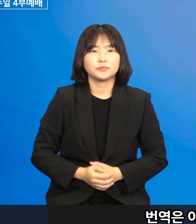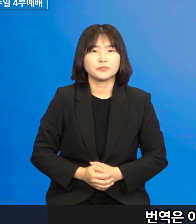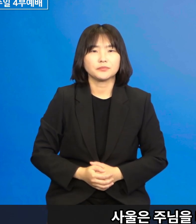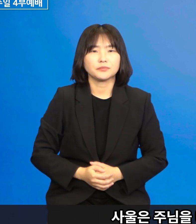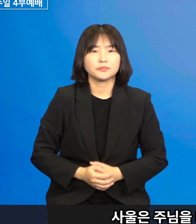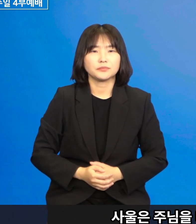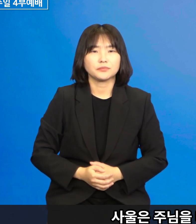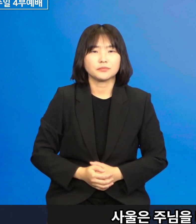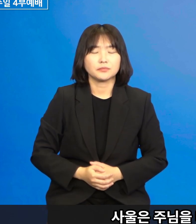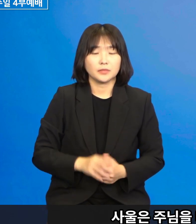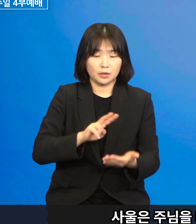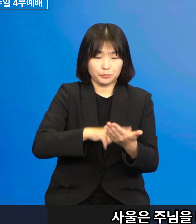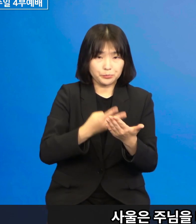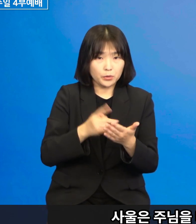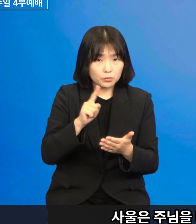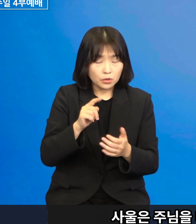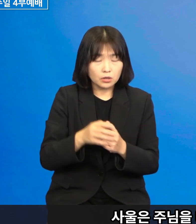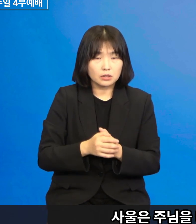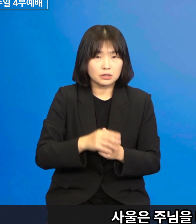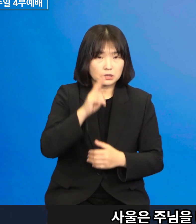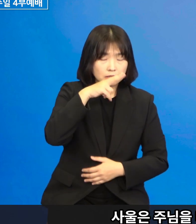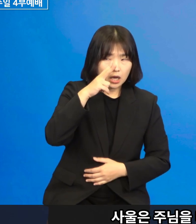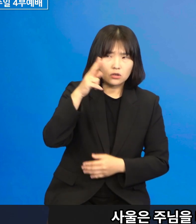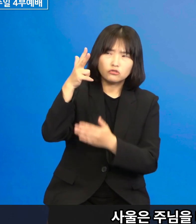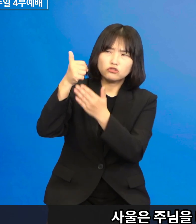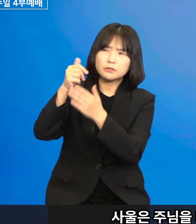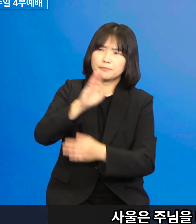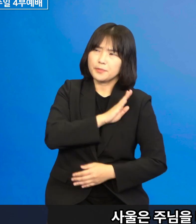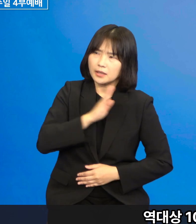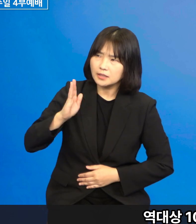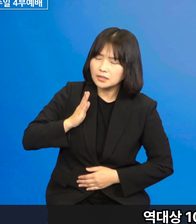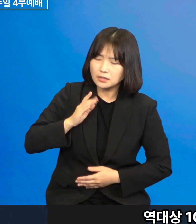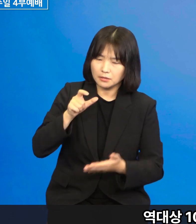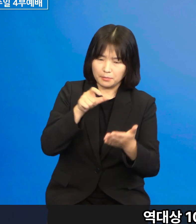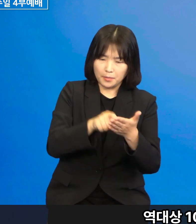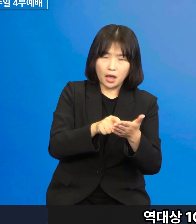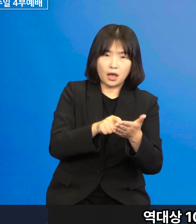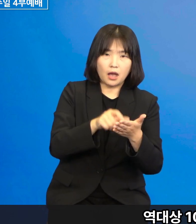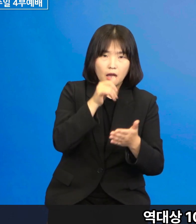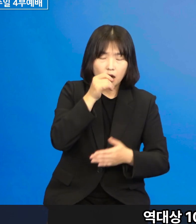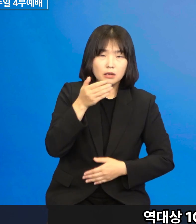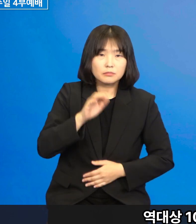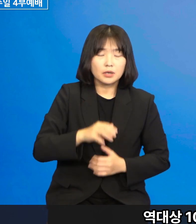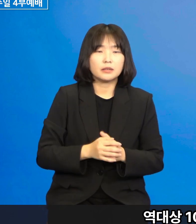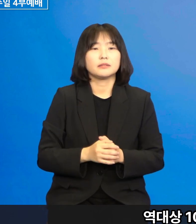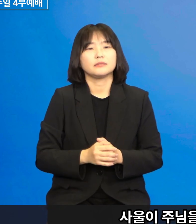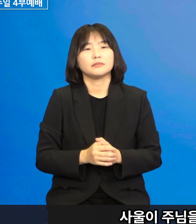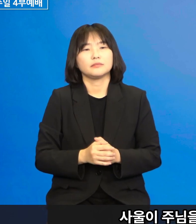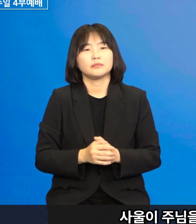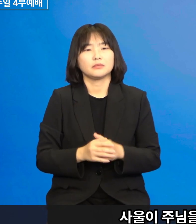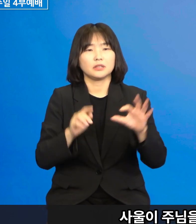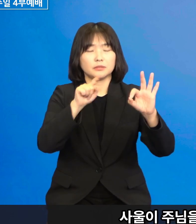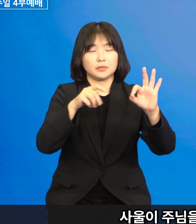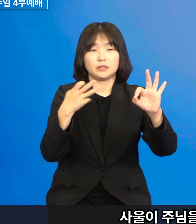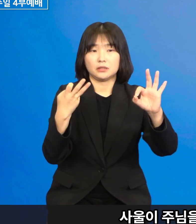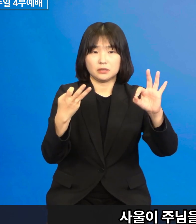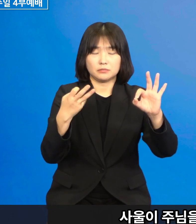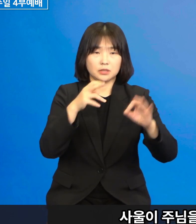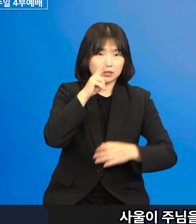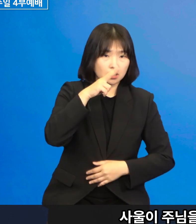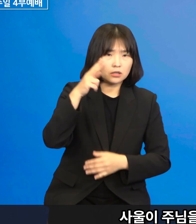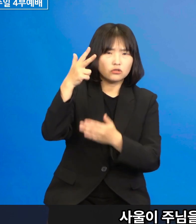번역은 이렇게 되어 있어요. 사울은 주님을 배신했다라고 했는데 역대상 10장 13절입니다. 사울이